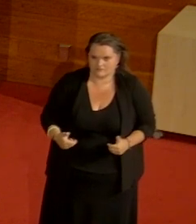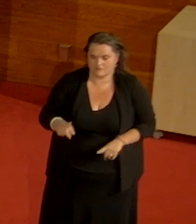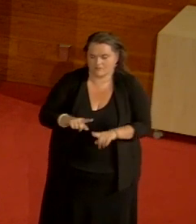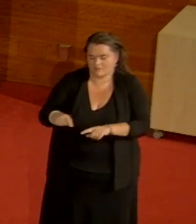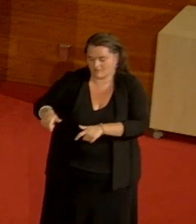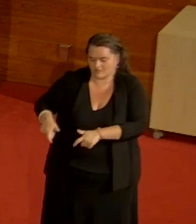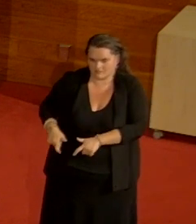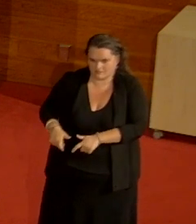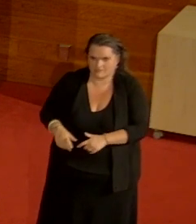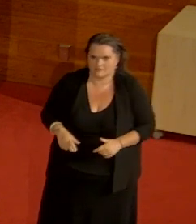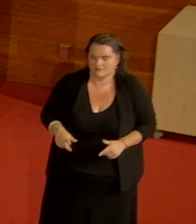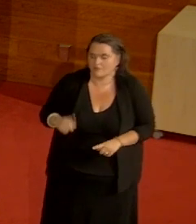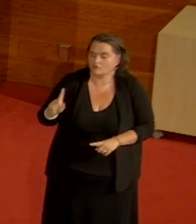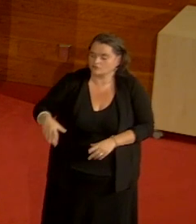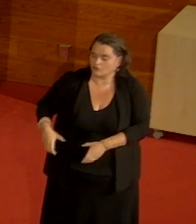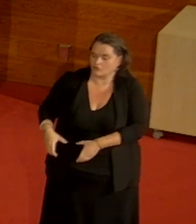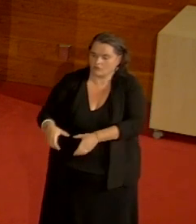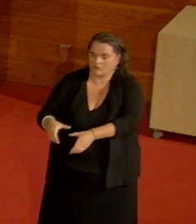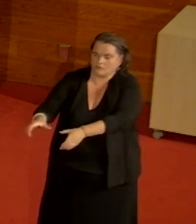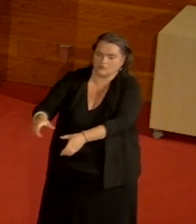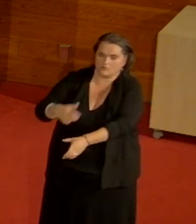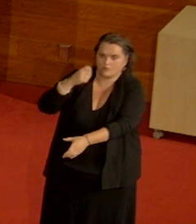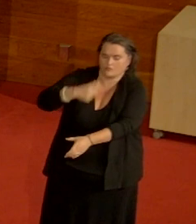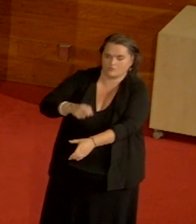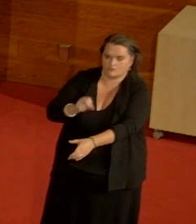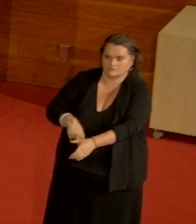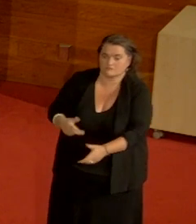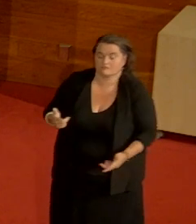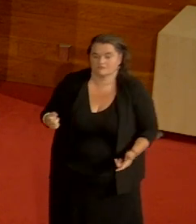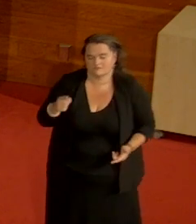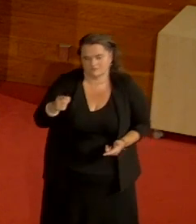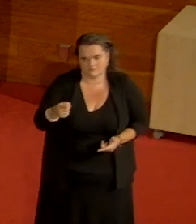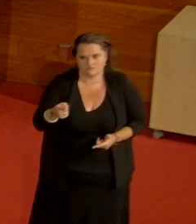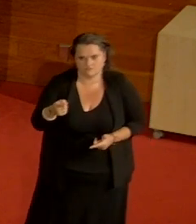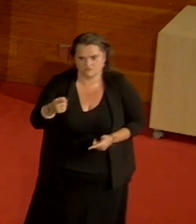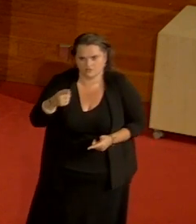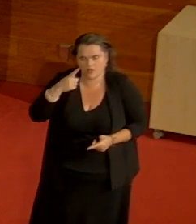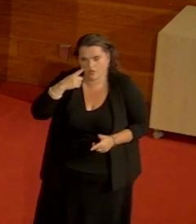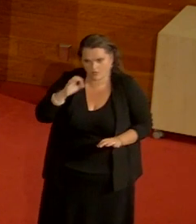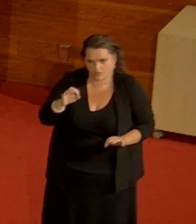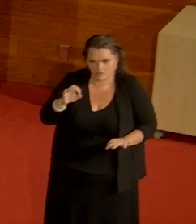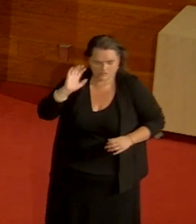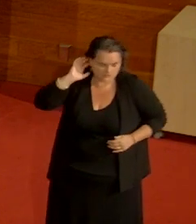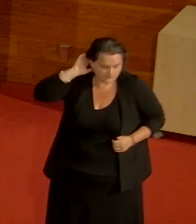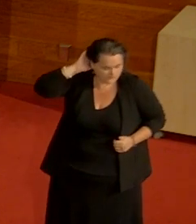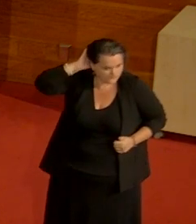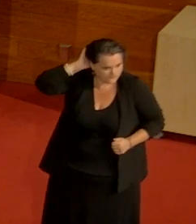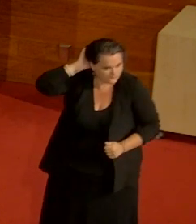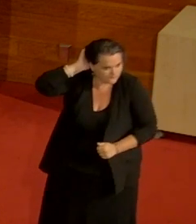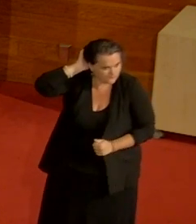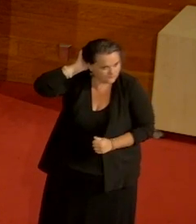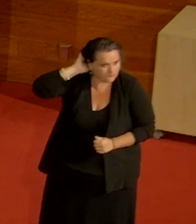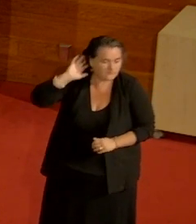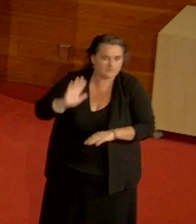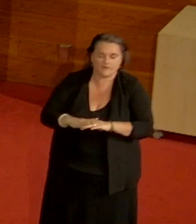reivindicaciones que y y de las grandes alertas que en las que tenemos que estar para impedir que esto se nos venda